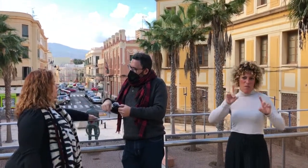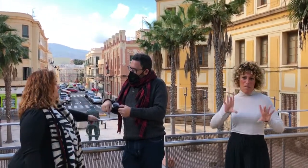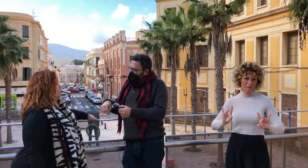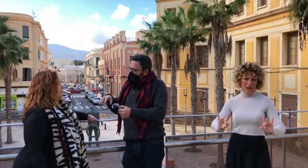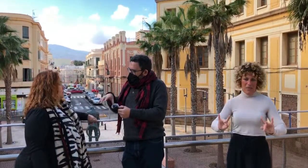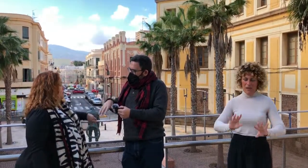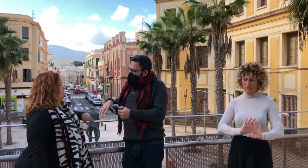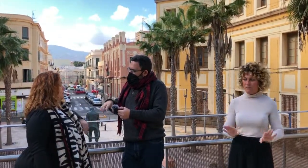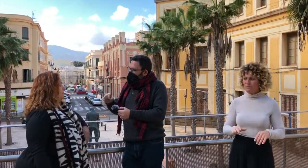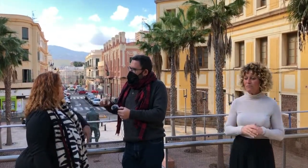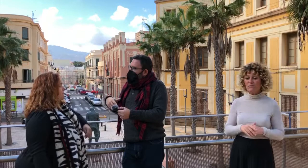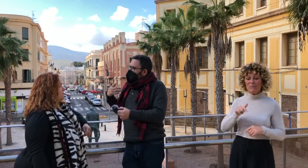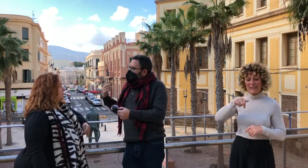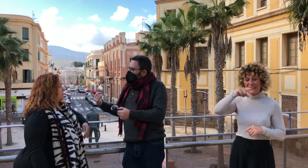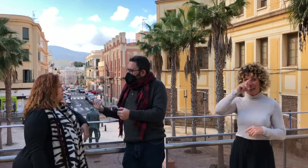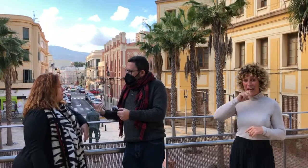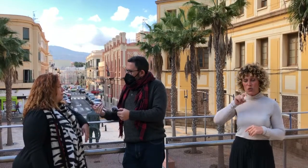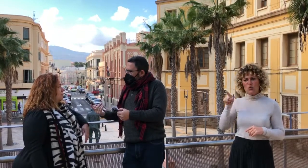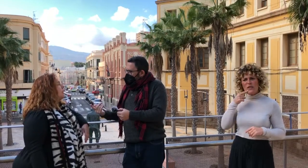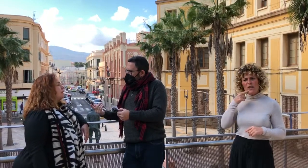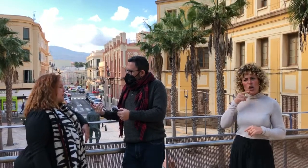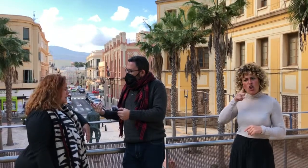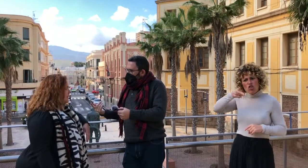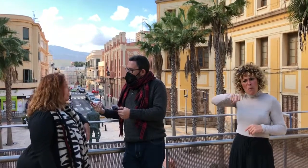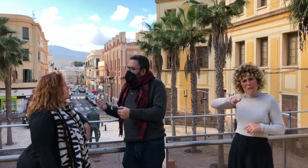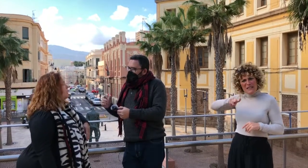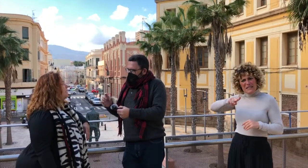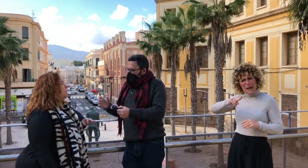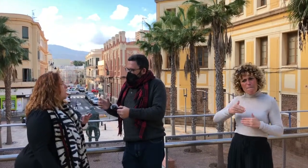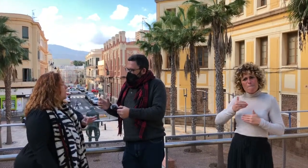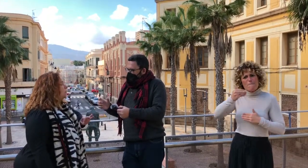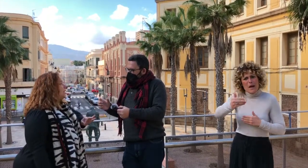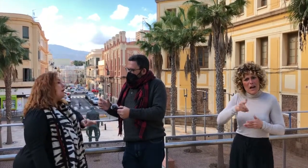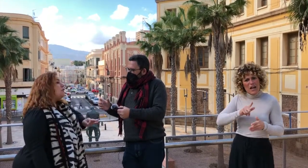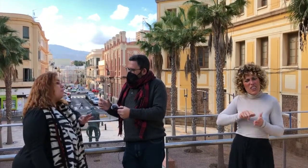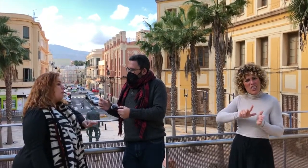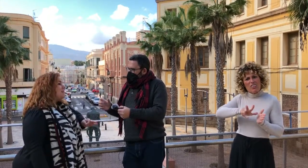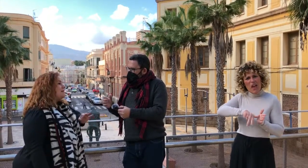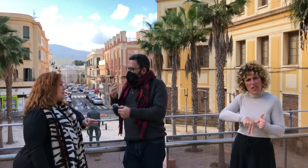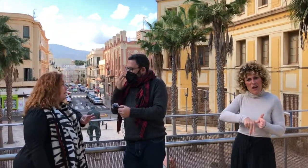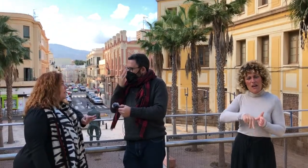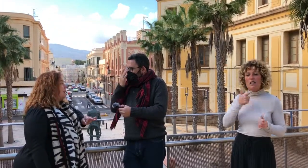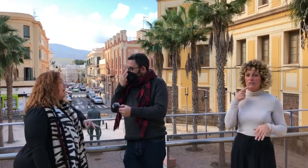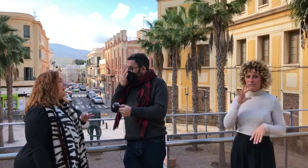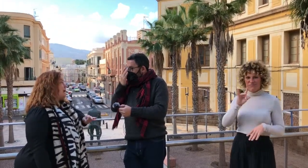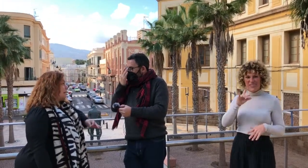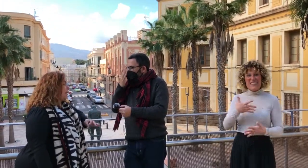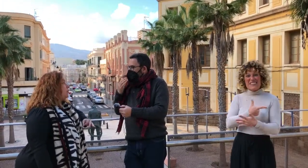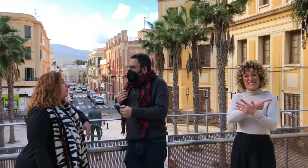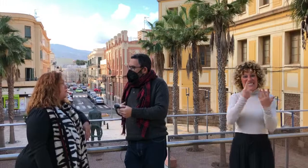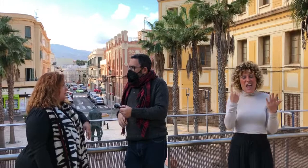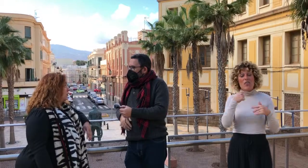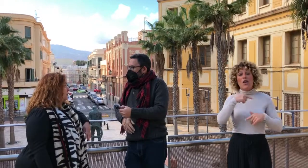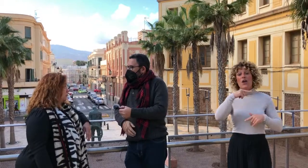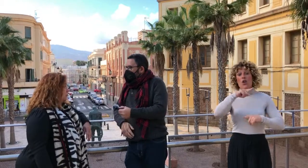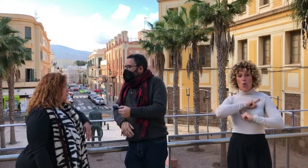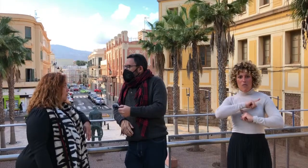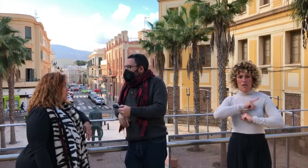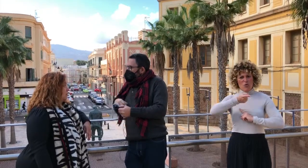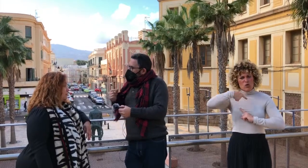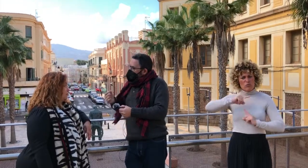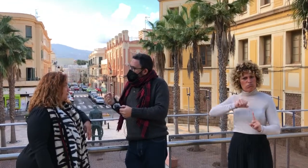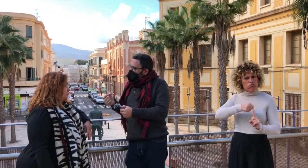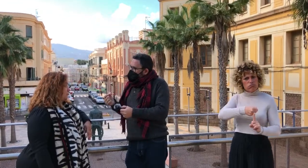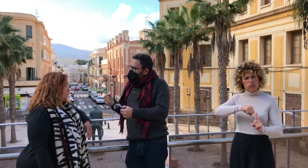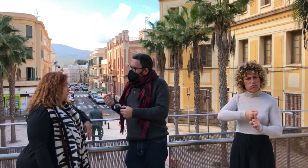este año me estás diciendo que había entrado 2 meses tarde. 16 de noviembre nos han contratado después de estar reclamando y protestando.